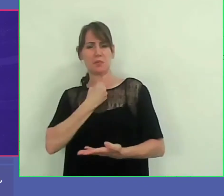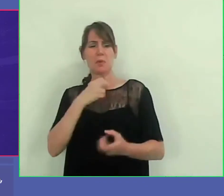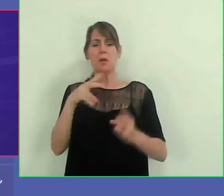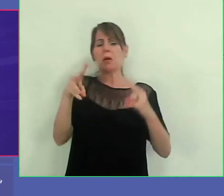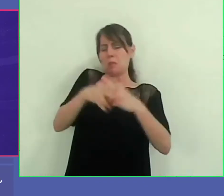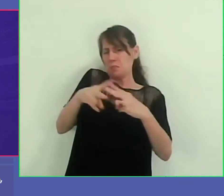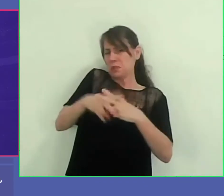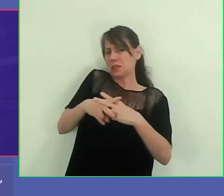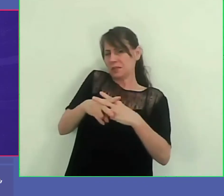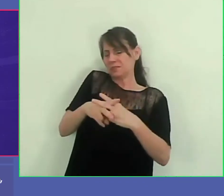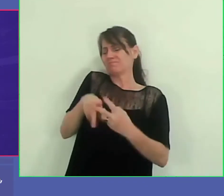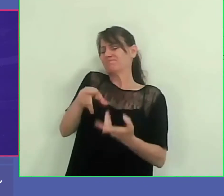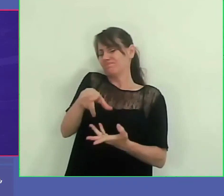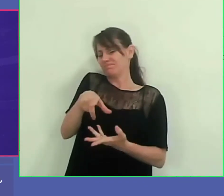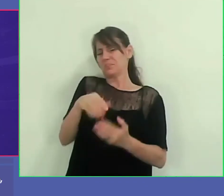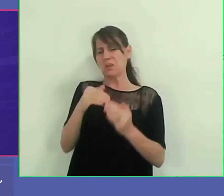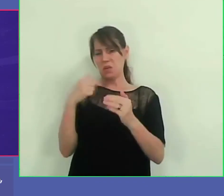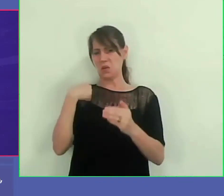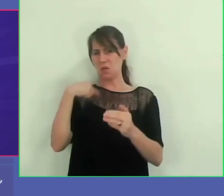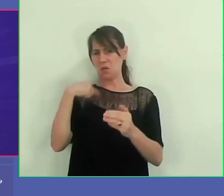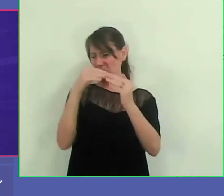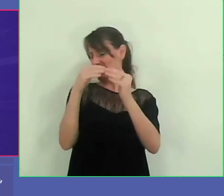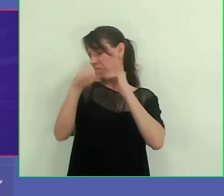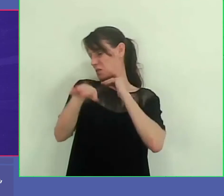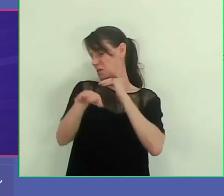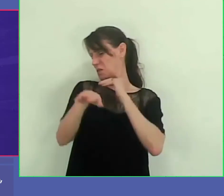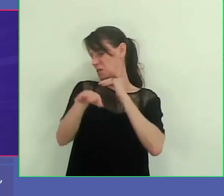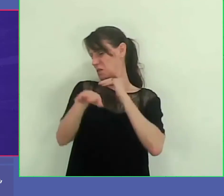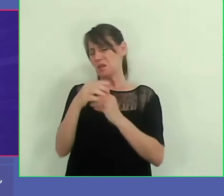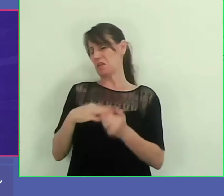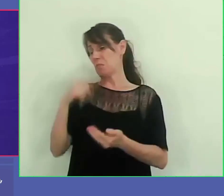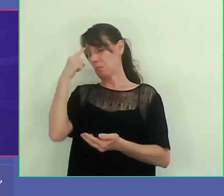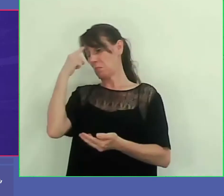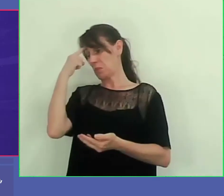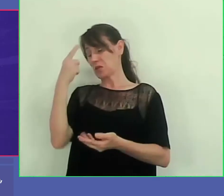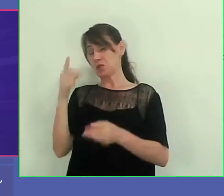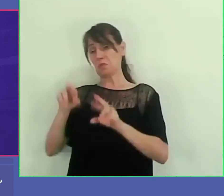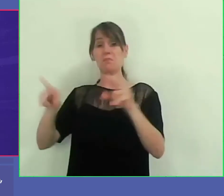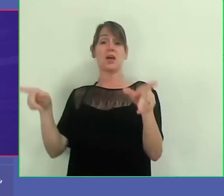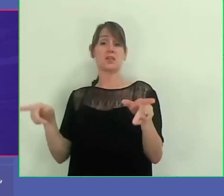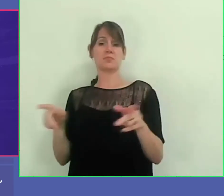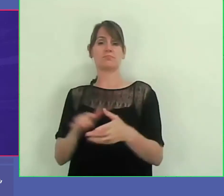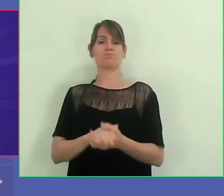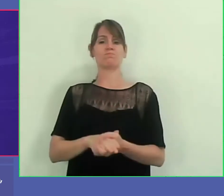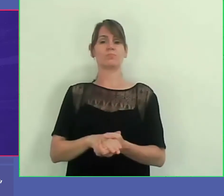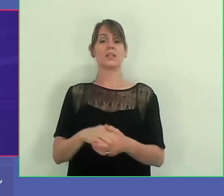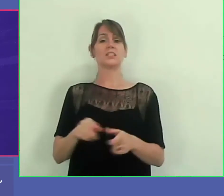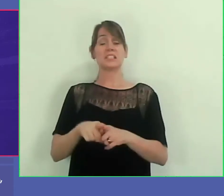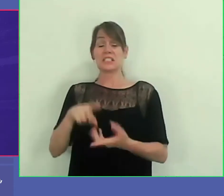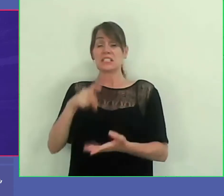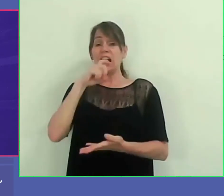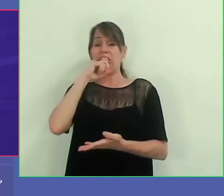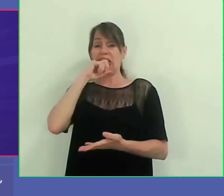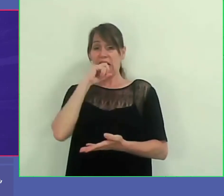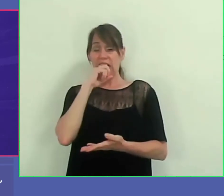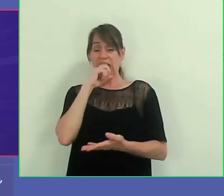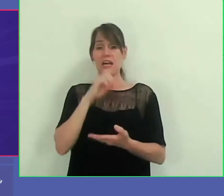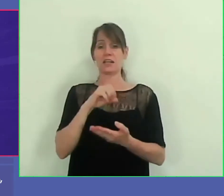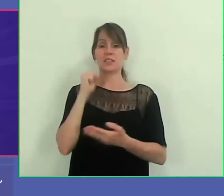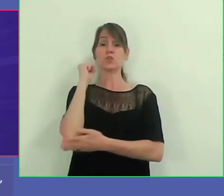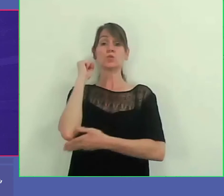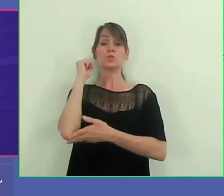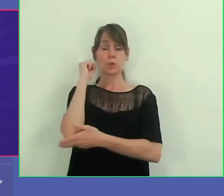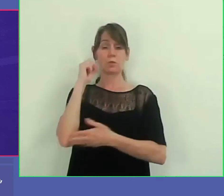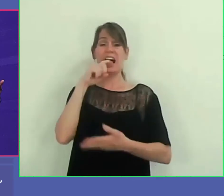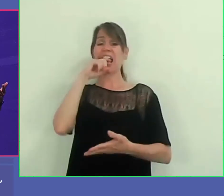com você. Eu tenho o meu jeito de pensar, né? E ciúmes. Quando alguém é mais usado por Deus